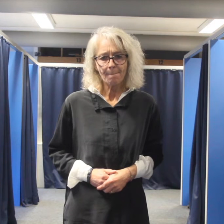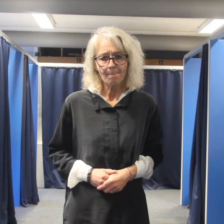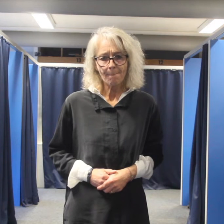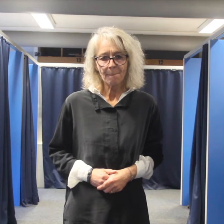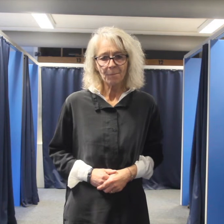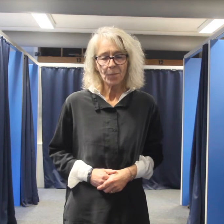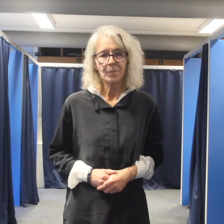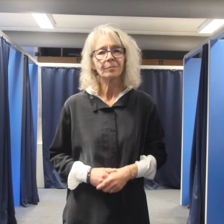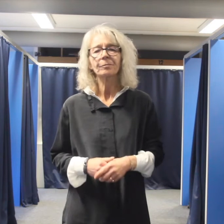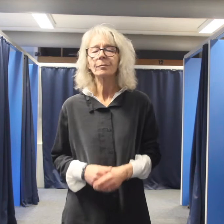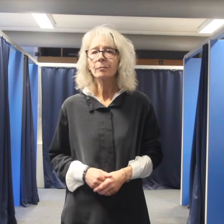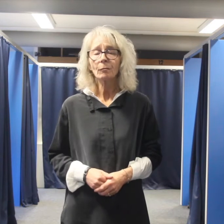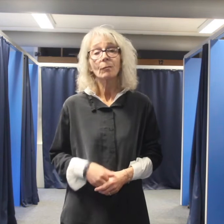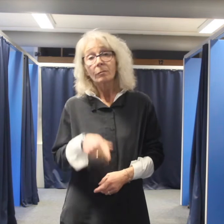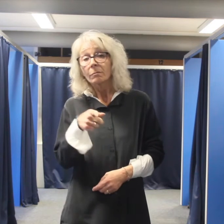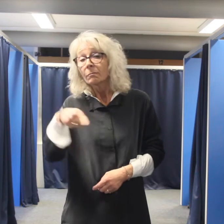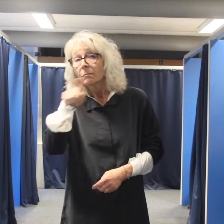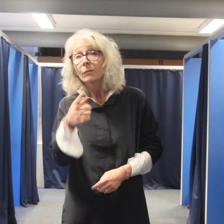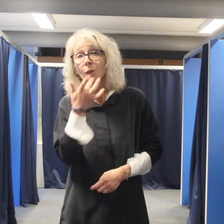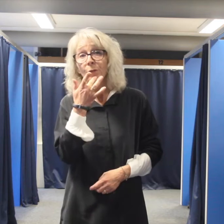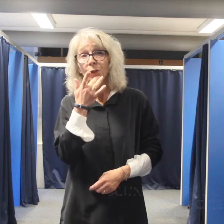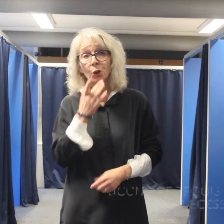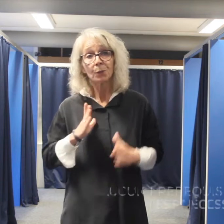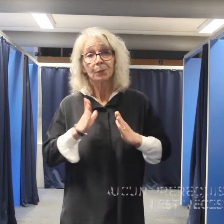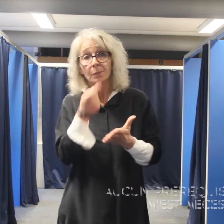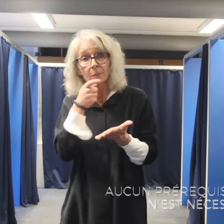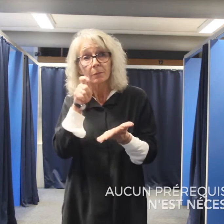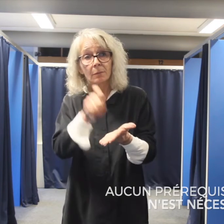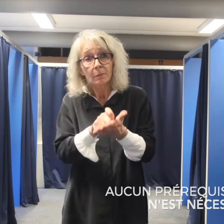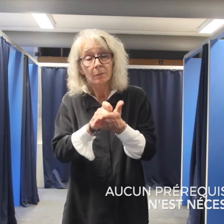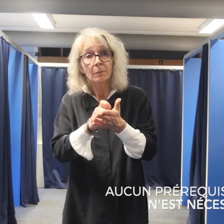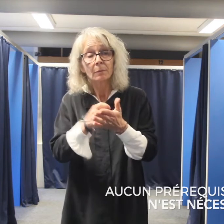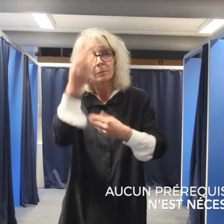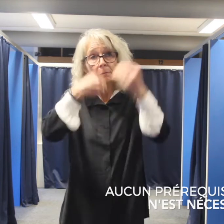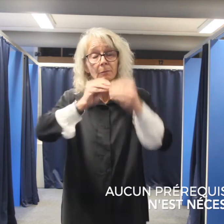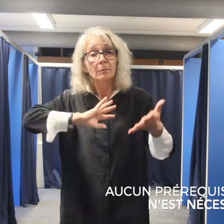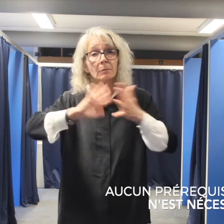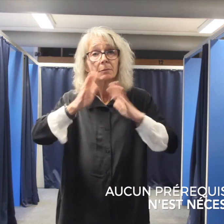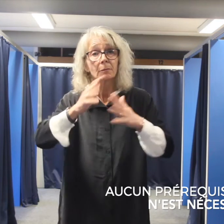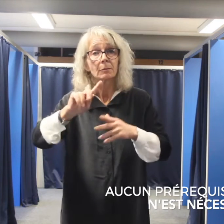Pour intégrer la première année de la formation, aucun prérequis n'est